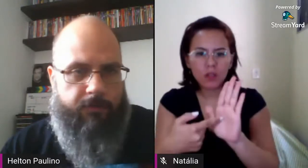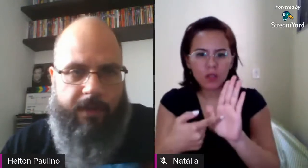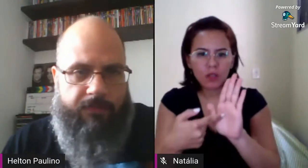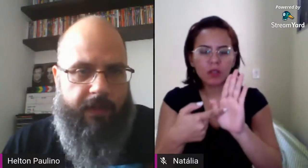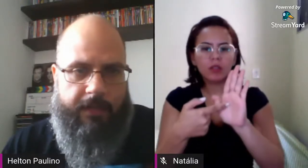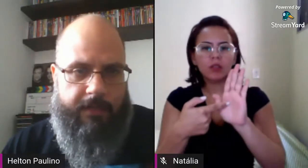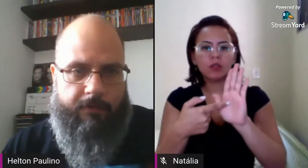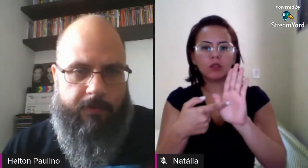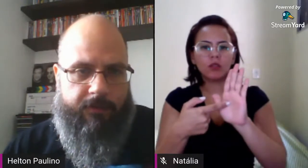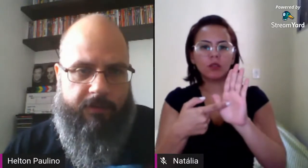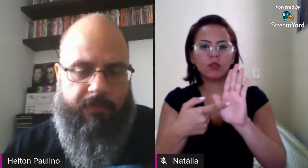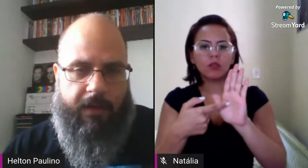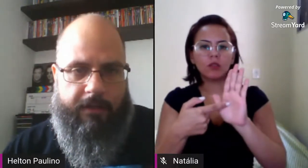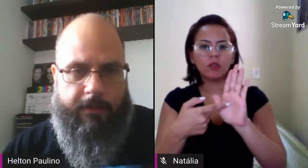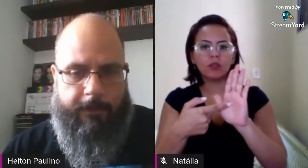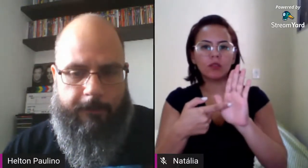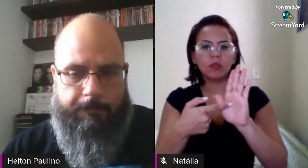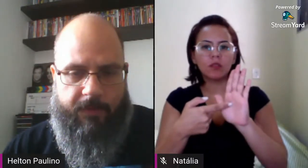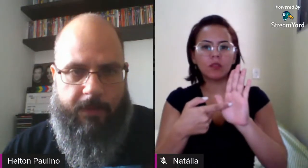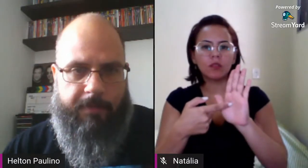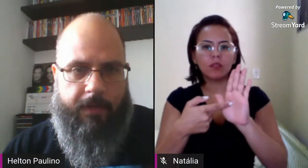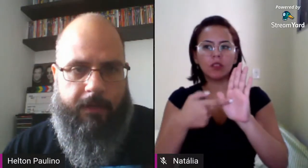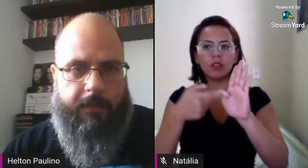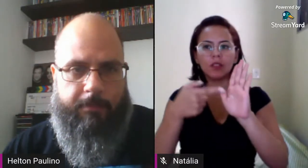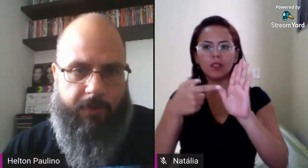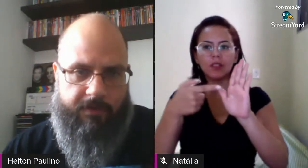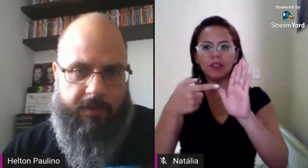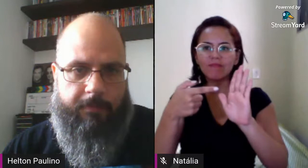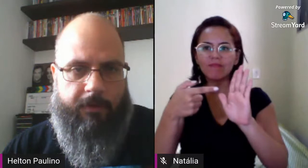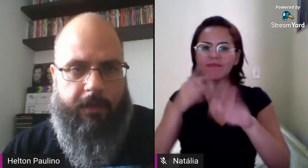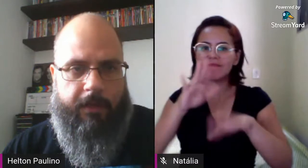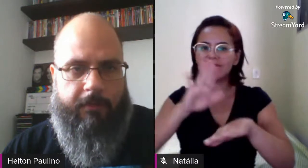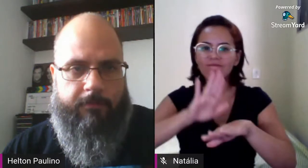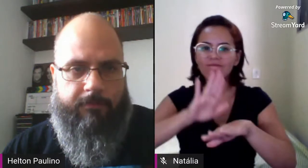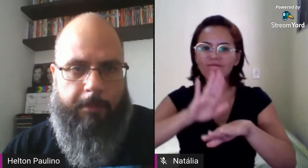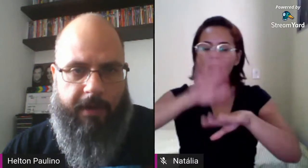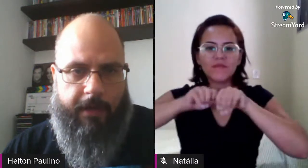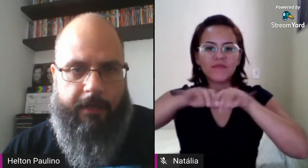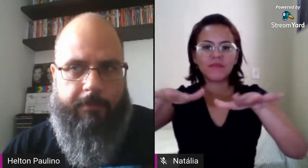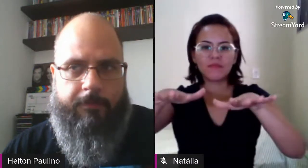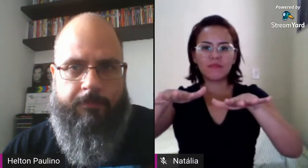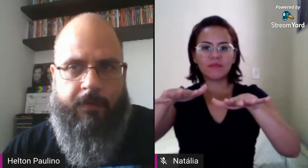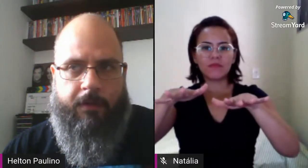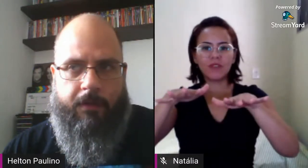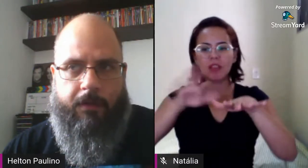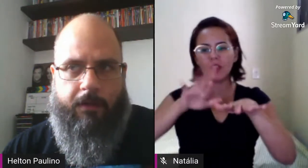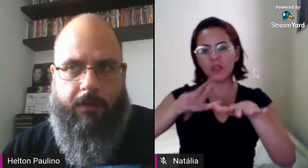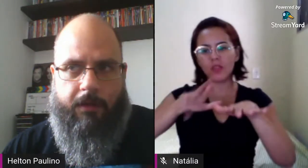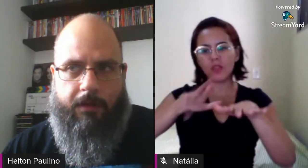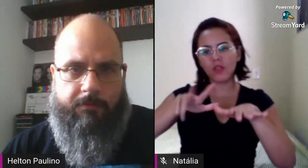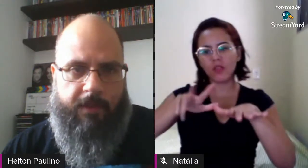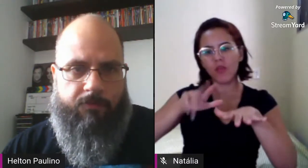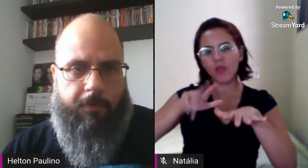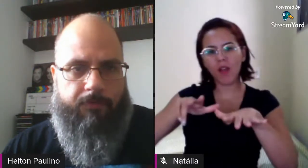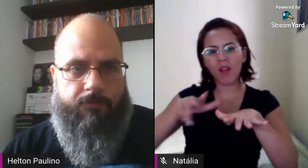E não é diferente quando a gente fala de Campina Grande, por exemplo, né, na Paraíba. Temos